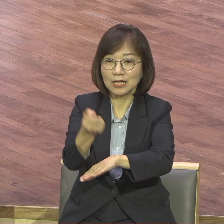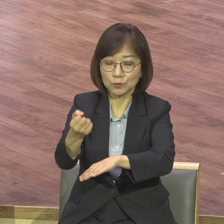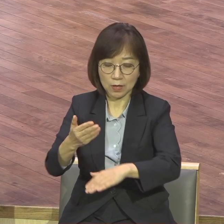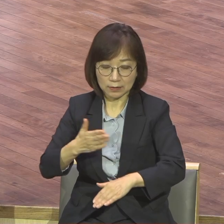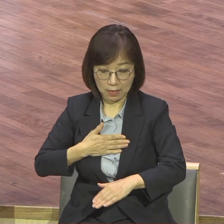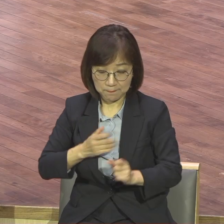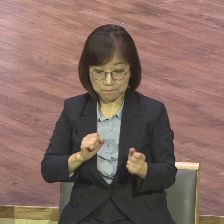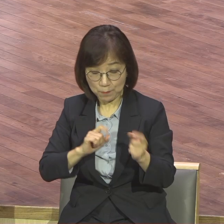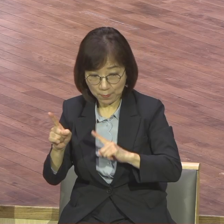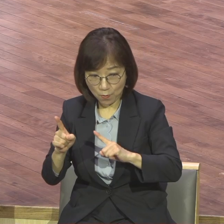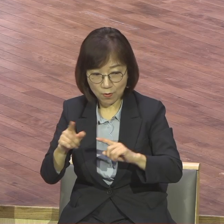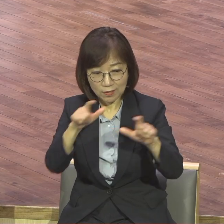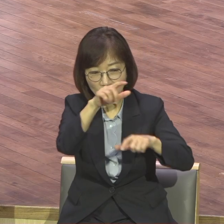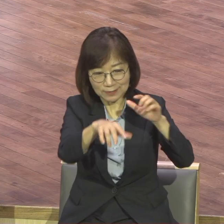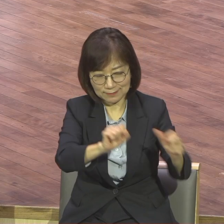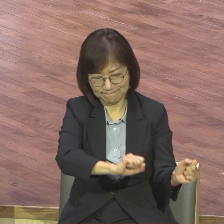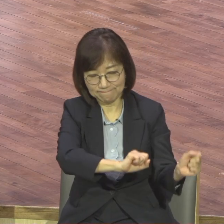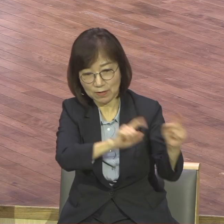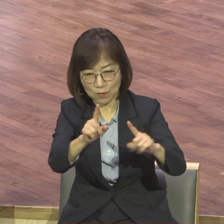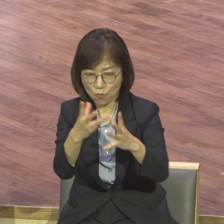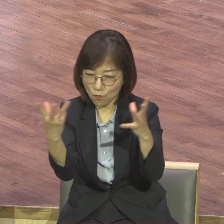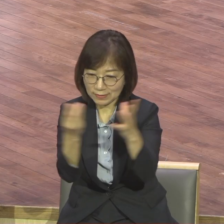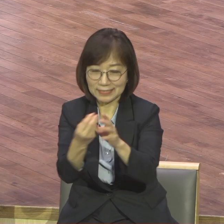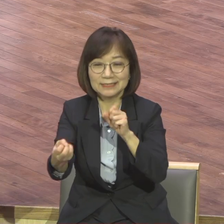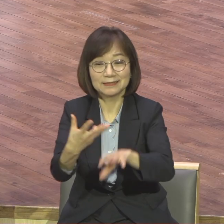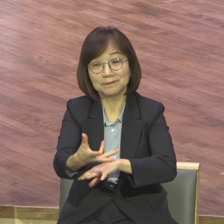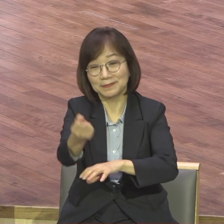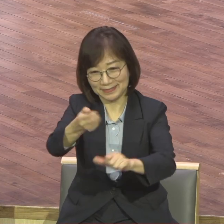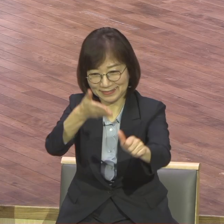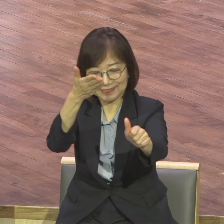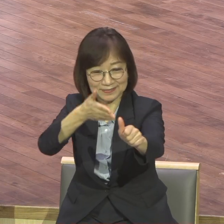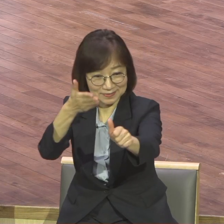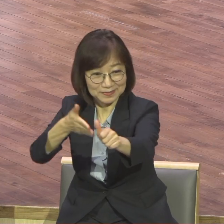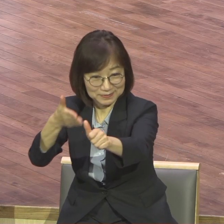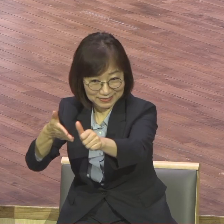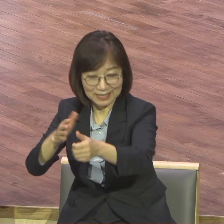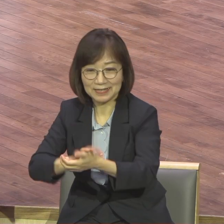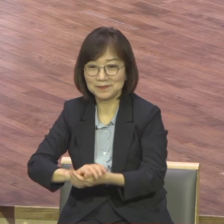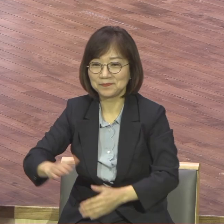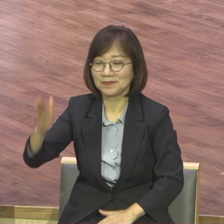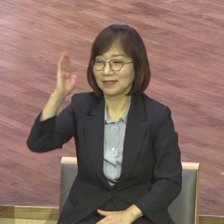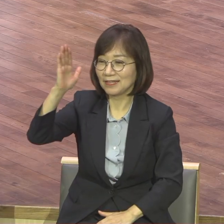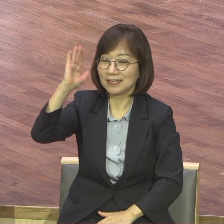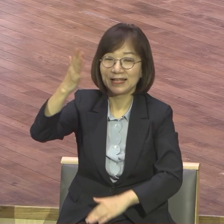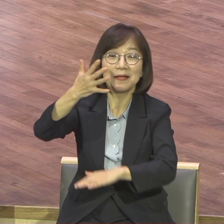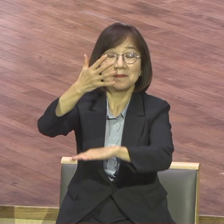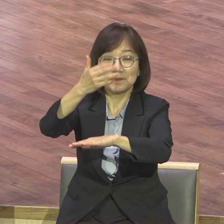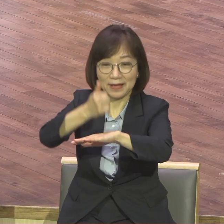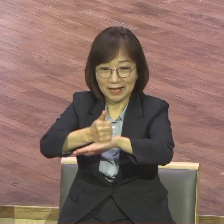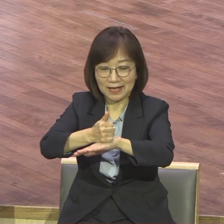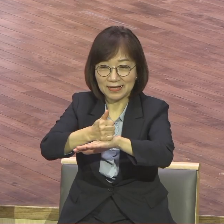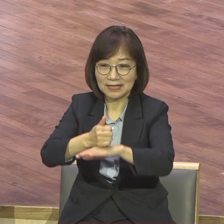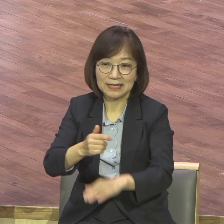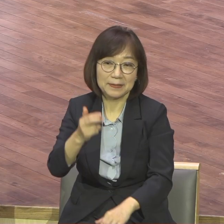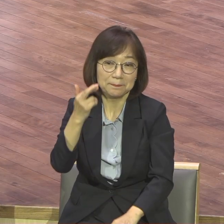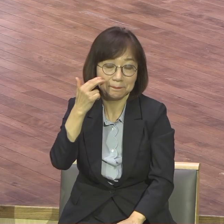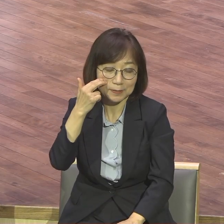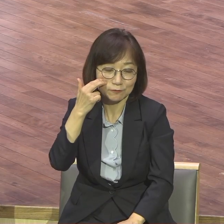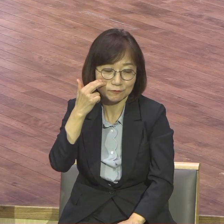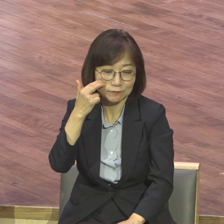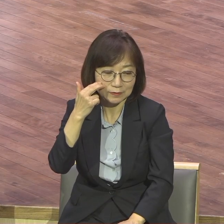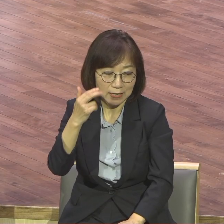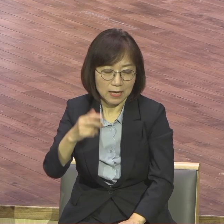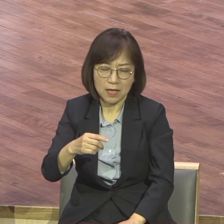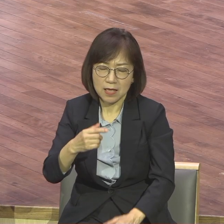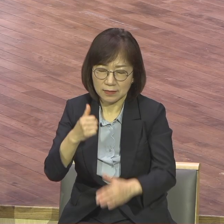살리는 절대응답 받으시길 주님으로 축복합니다. 결론입니다. 미국의 대표적인 복음주의 목회자였던 A.W.